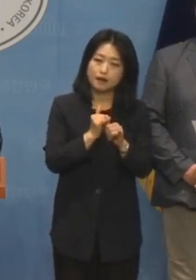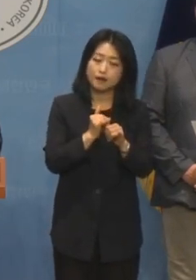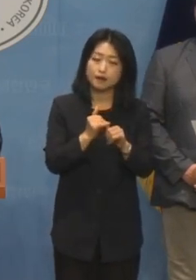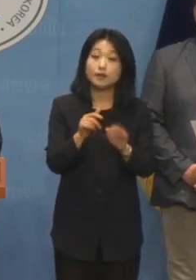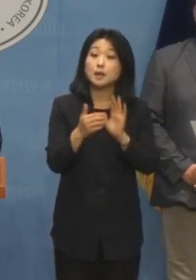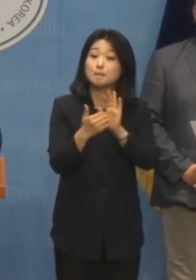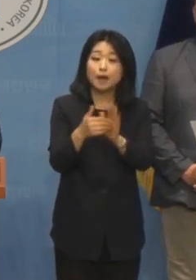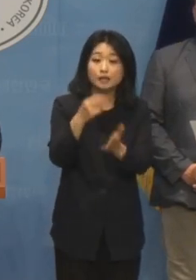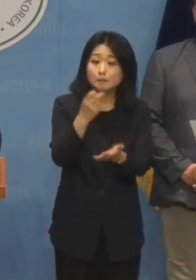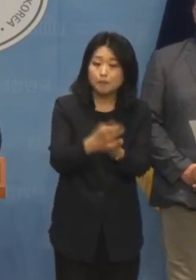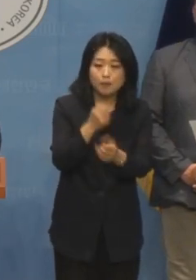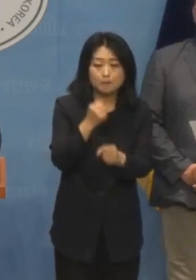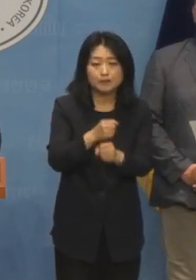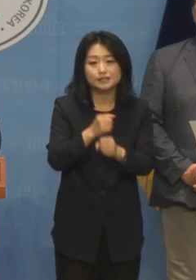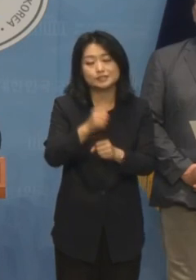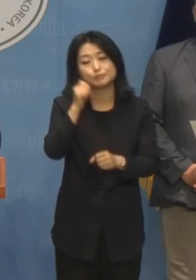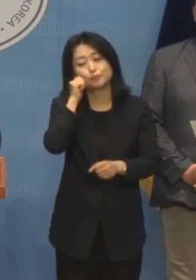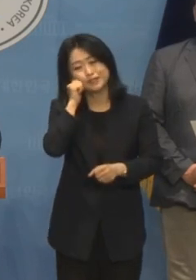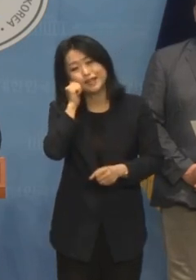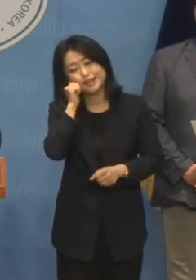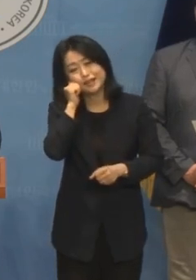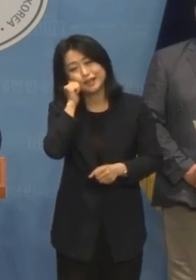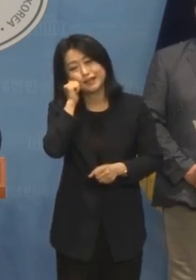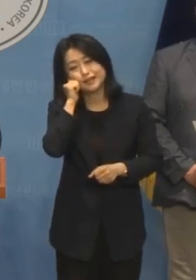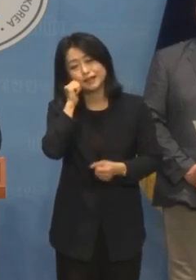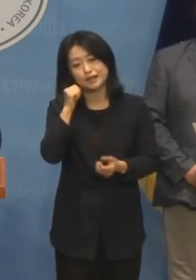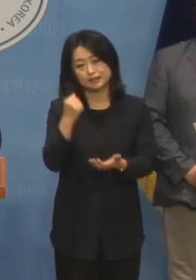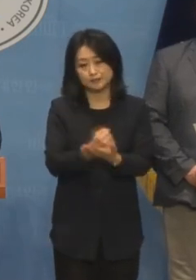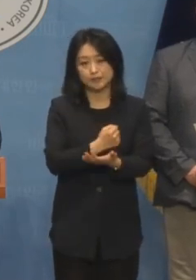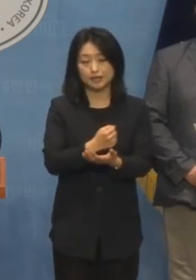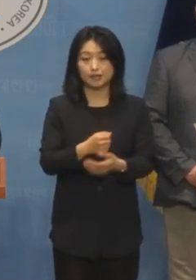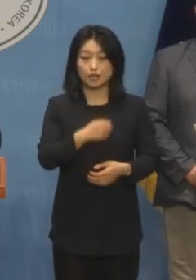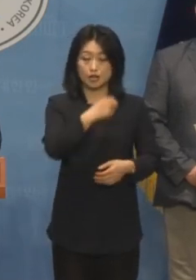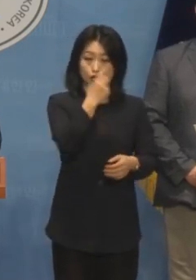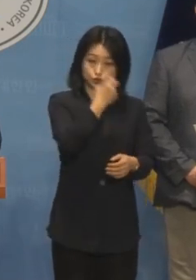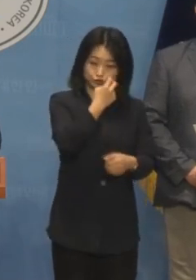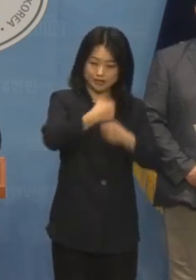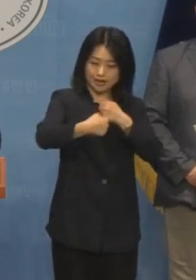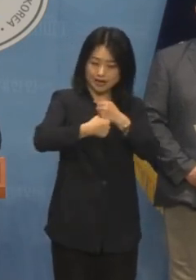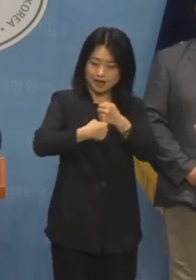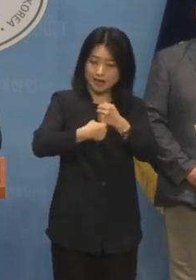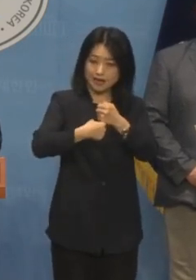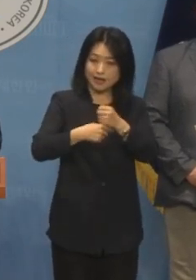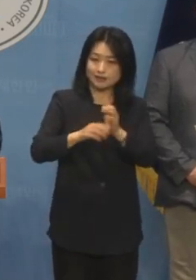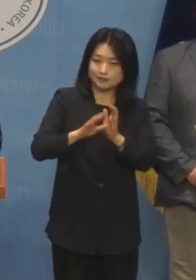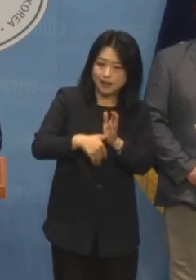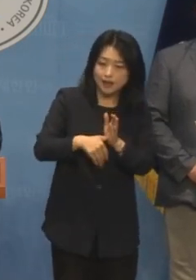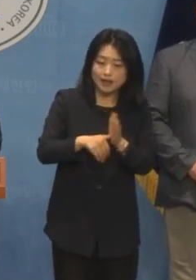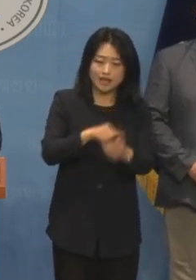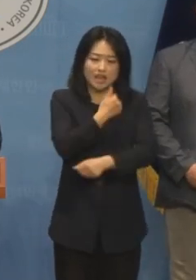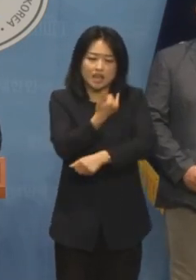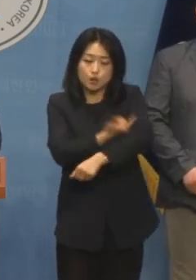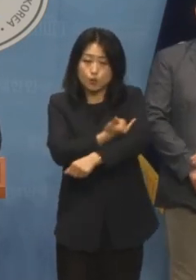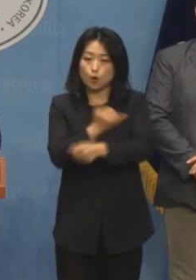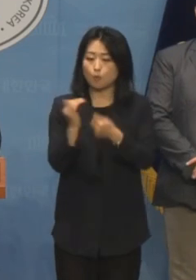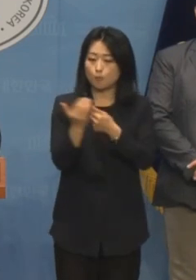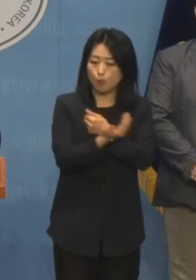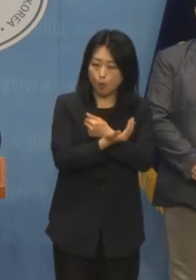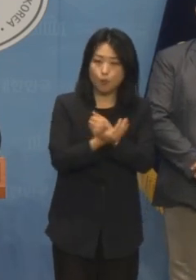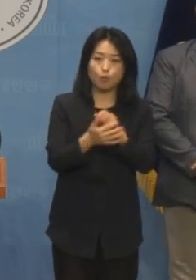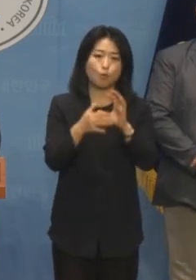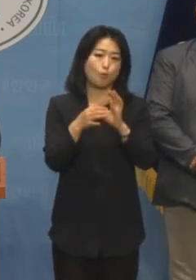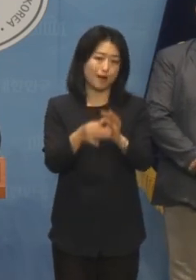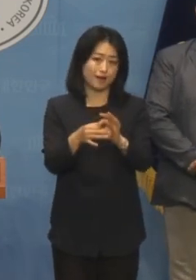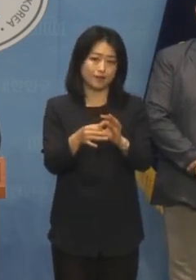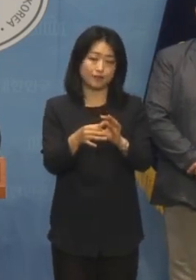속도는 더디기만 합니다. 수사와 공보 과정에서 인권을 보호하기 위해서 여러 법령과 규칙의